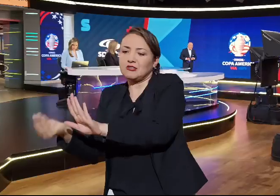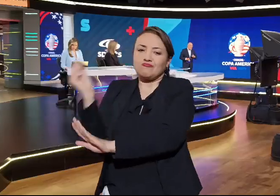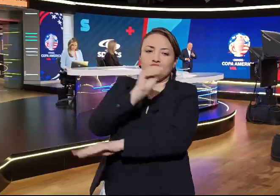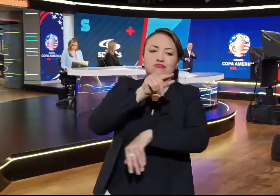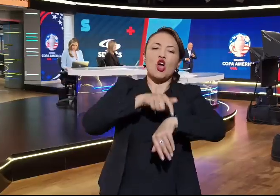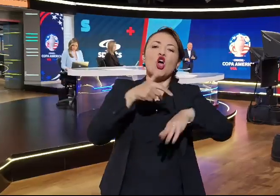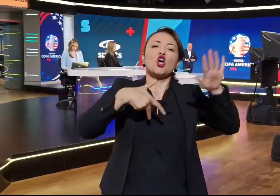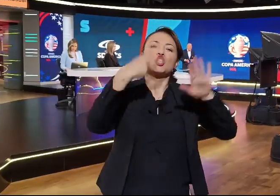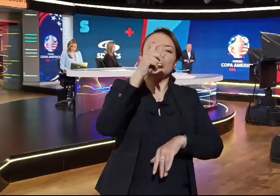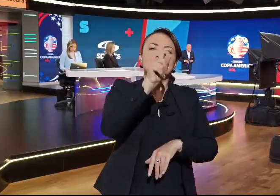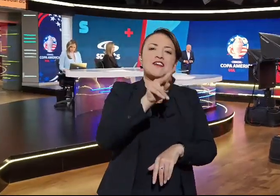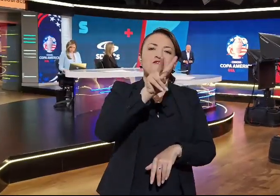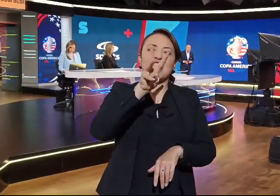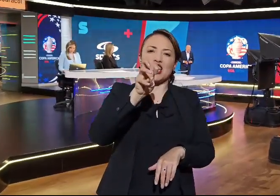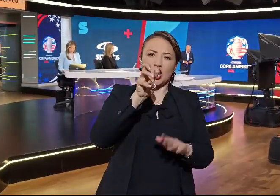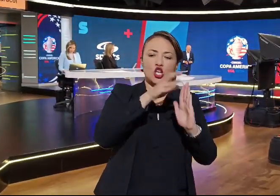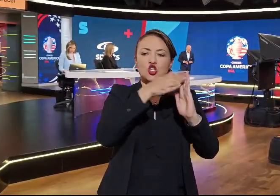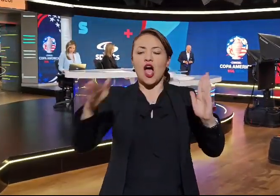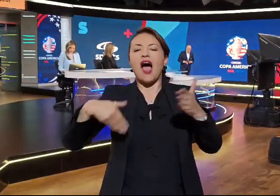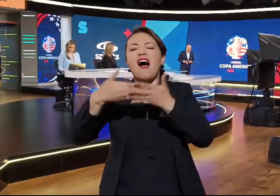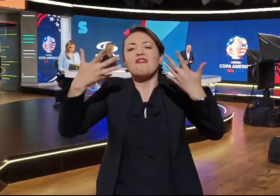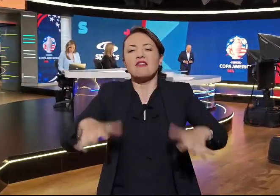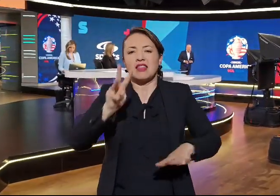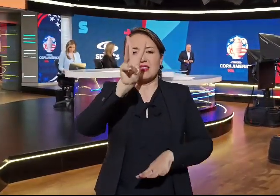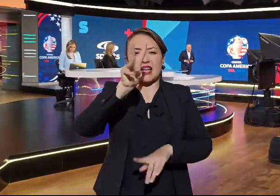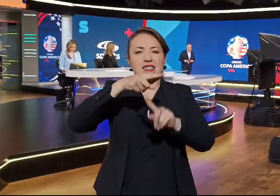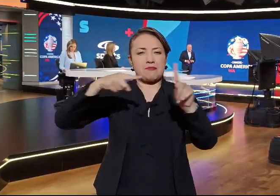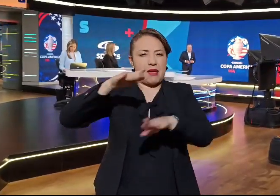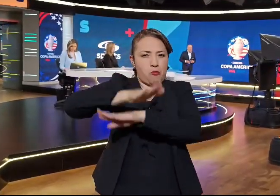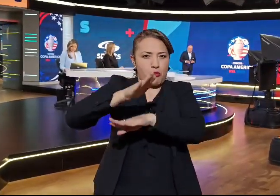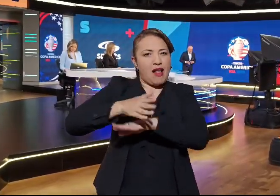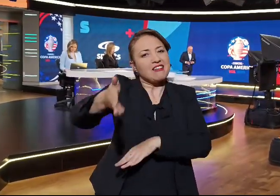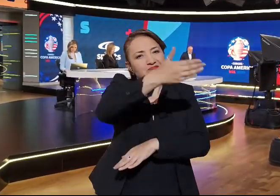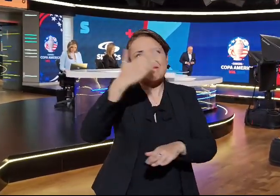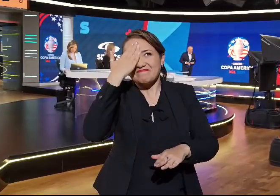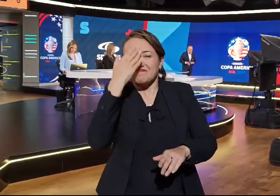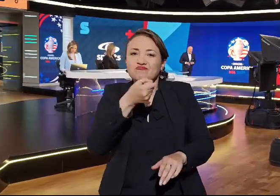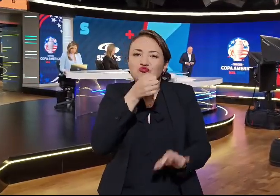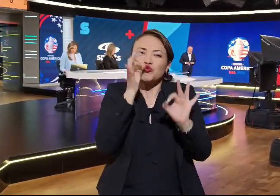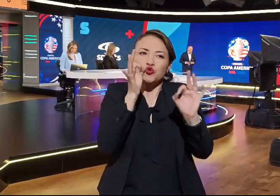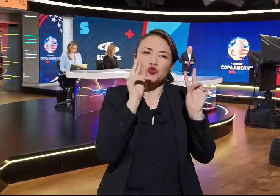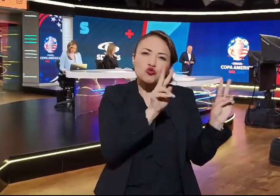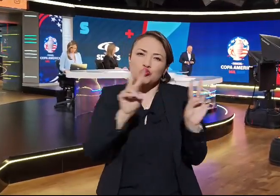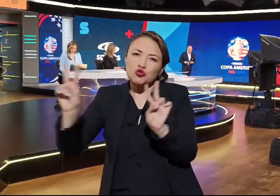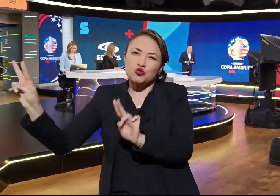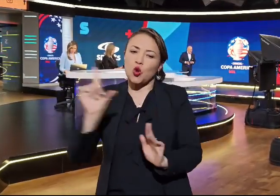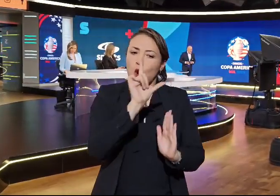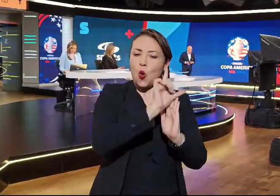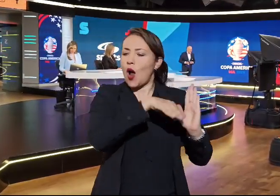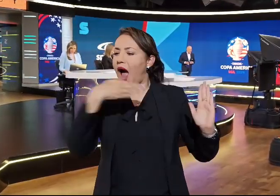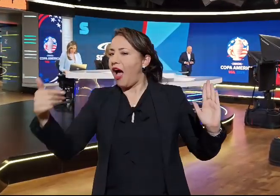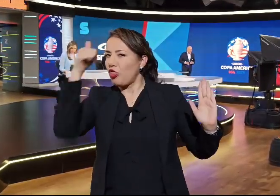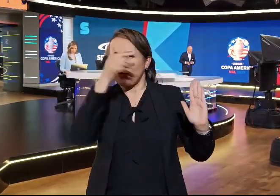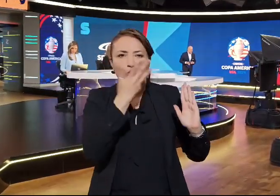Será en Lenda, en Arizona, donde Colombia a las 5 de la tarde, con transmisión del gol de Caracol, intentará buscar su